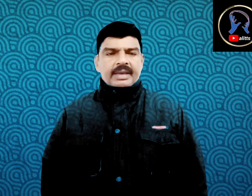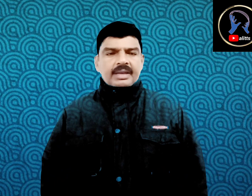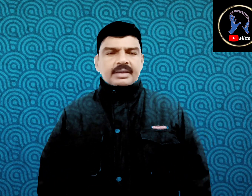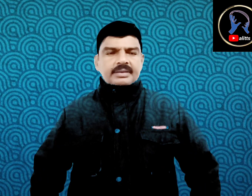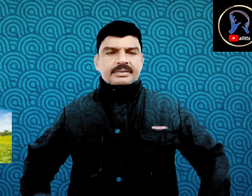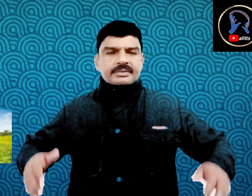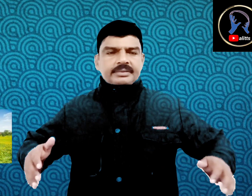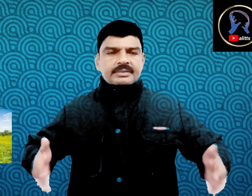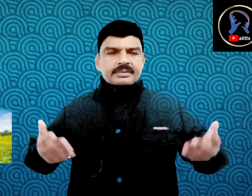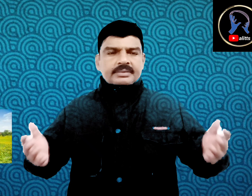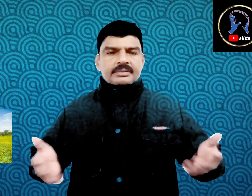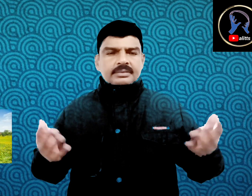खेलना